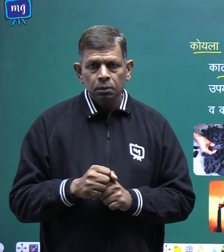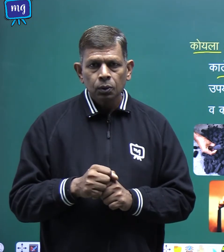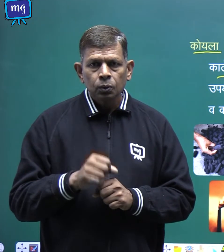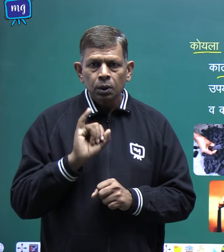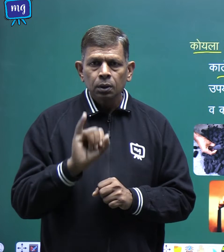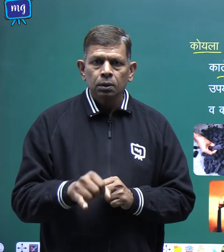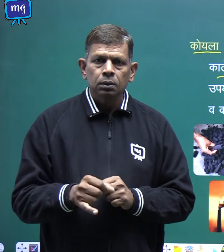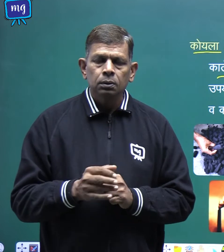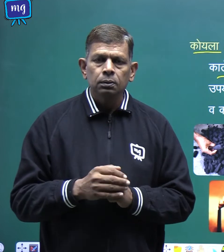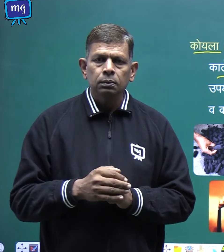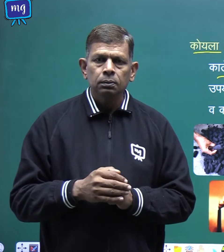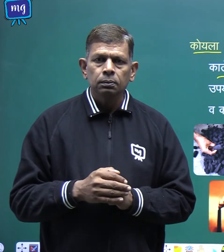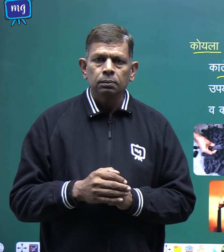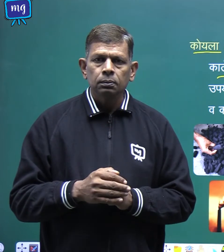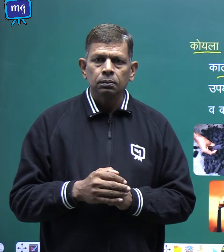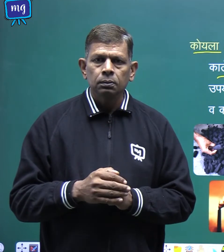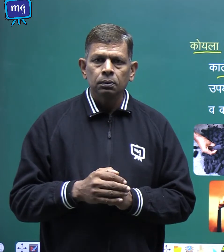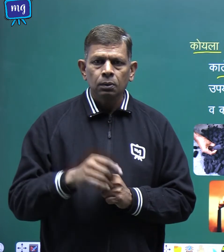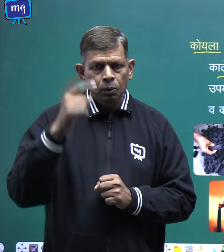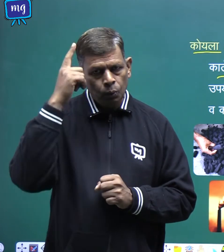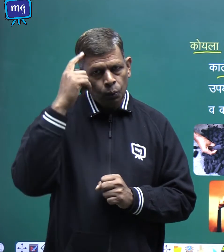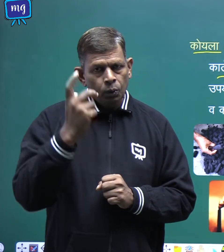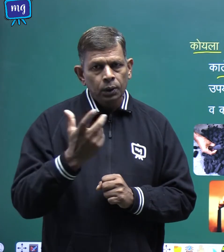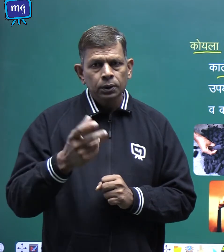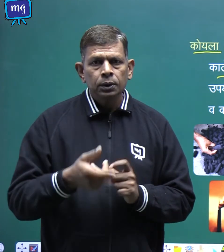होता है। कोयले से